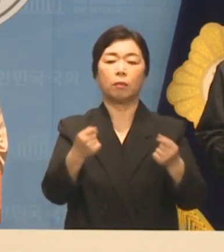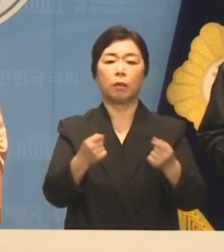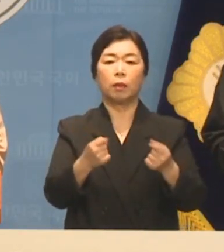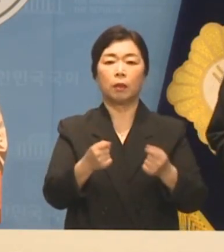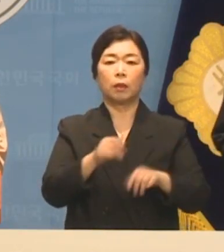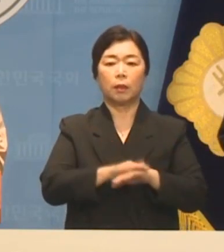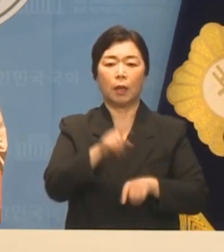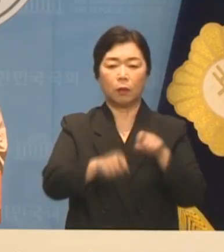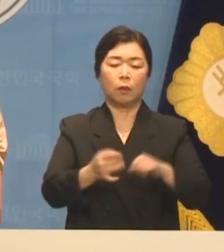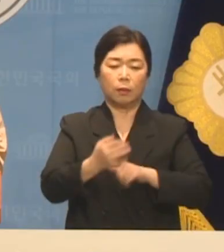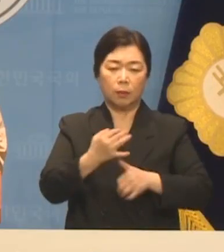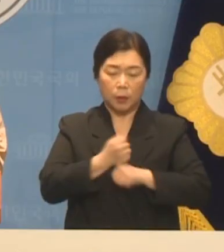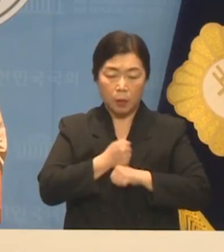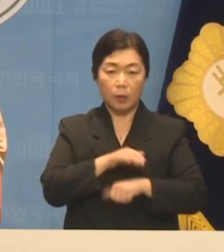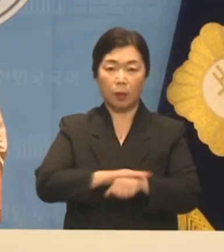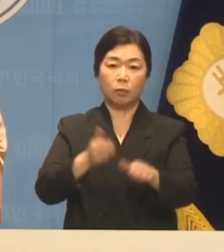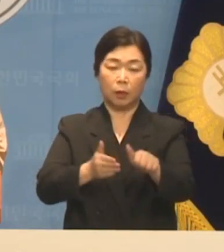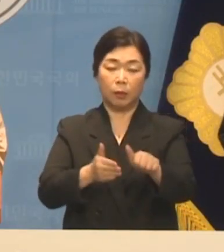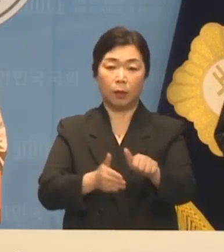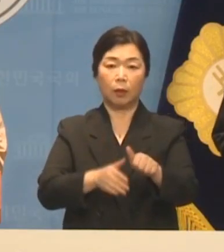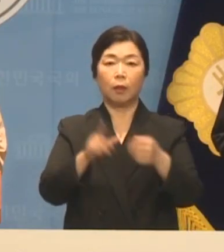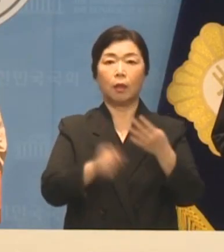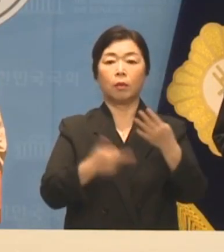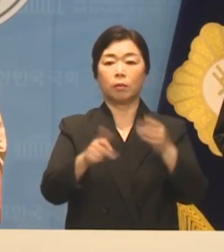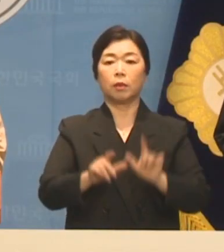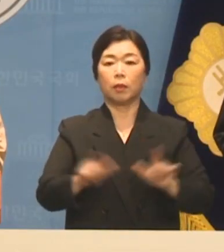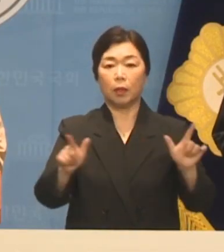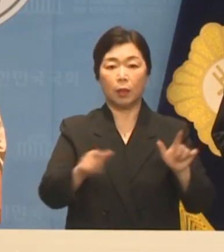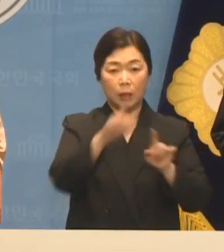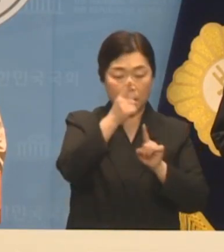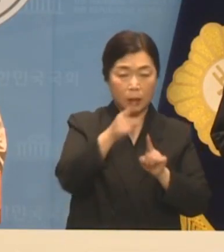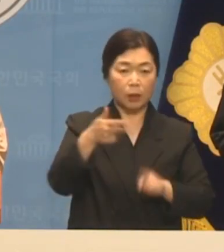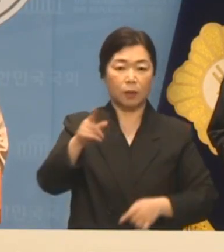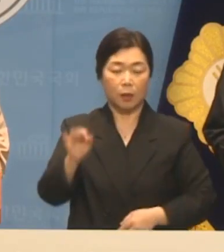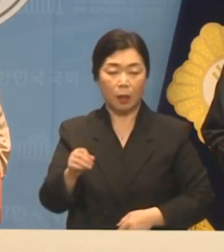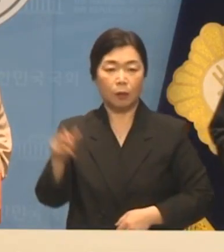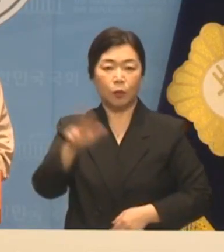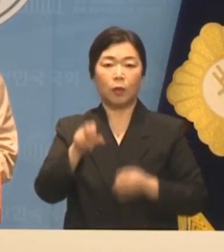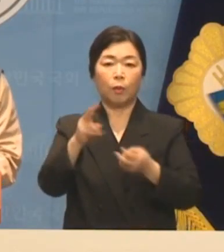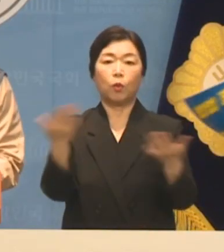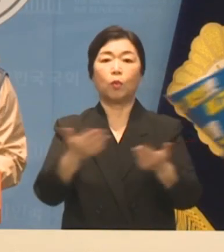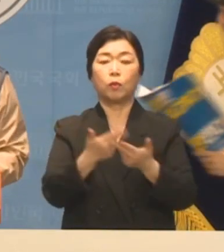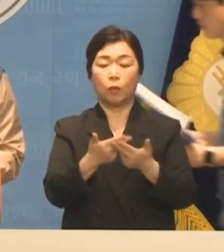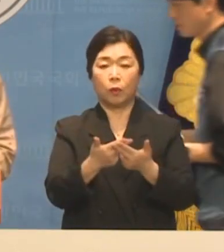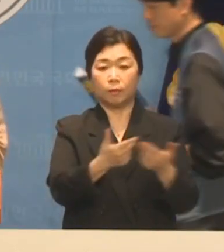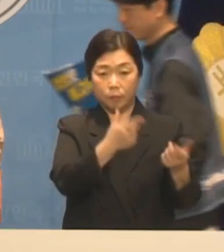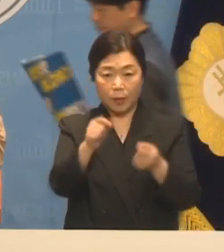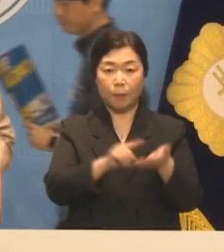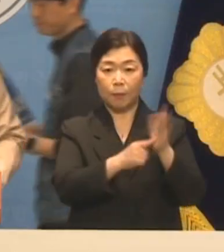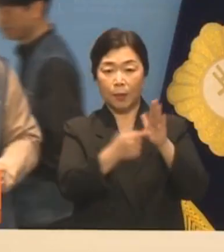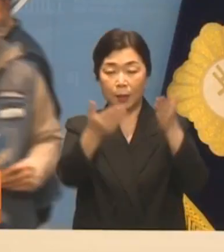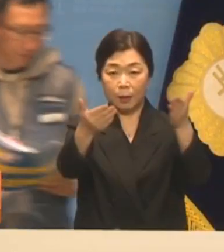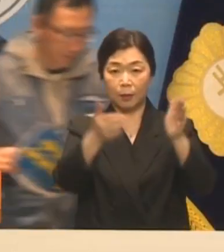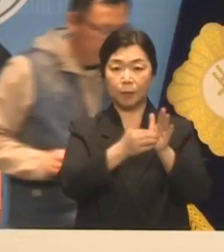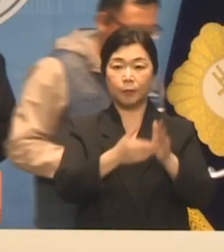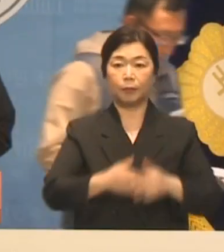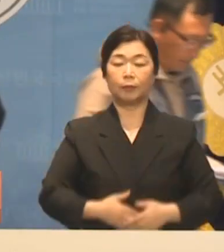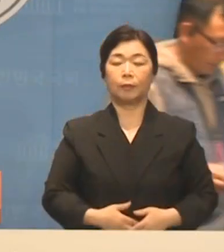17일 이영우 의원실, 장혜경 의원실, 전국 택배 노동조합 이상입니다.